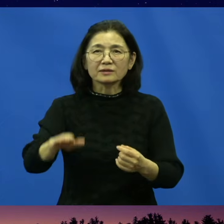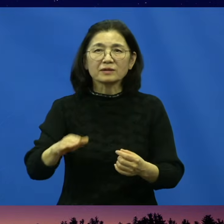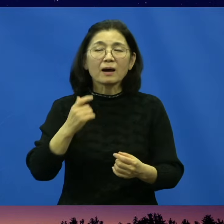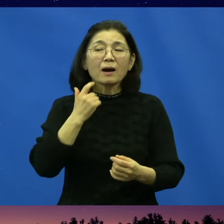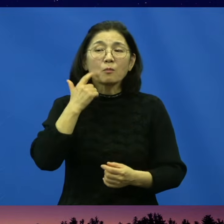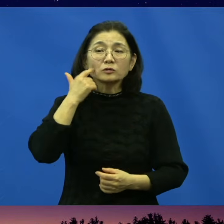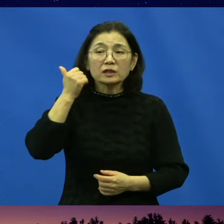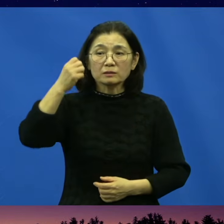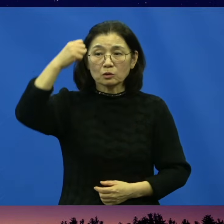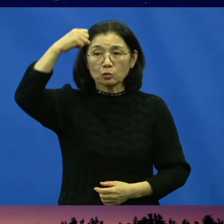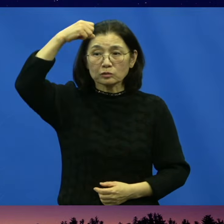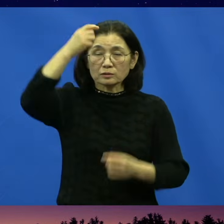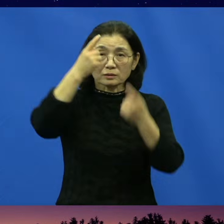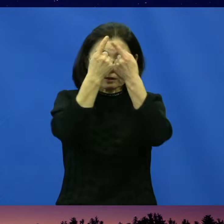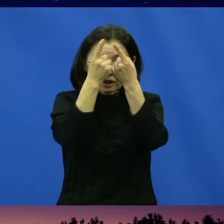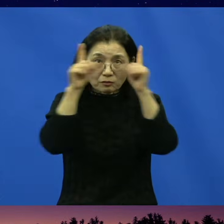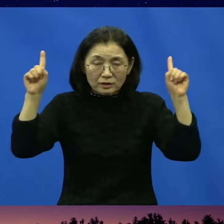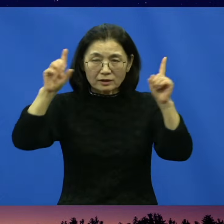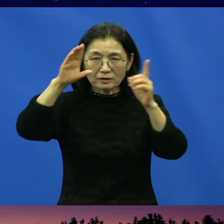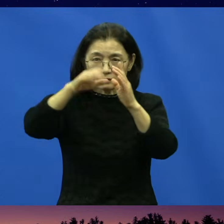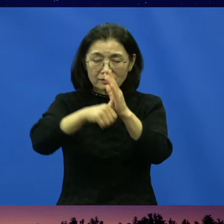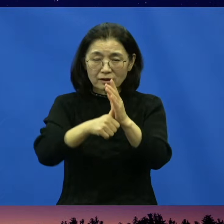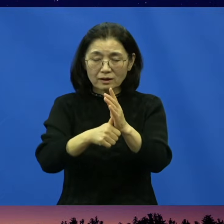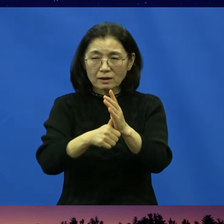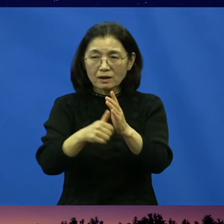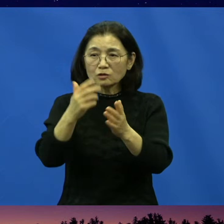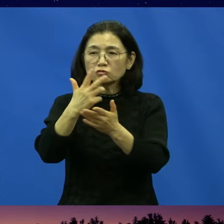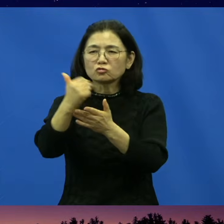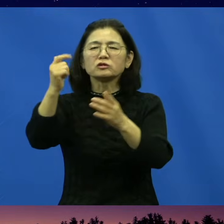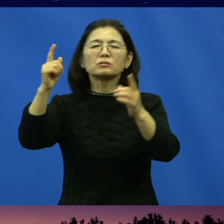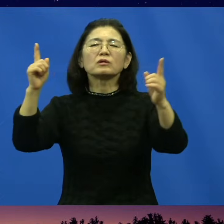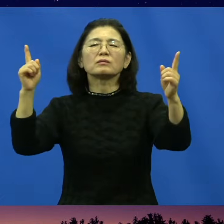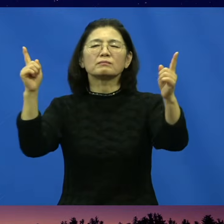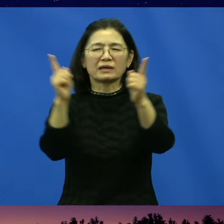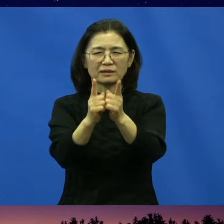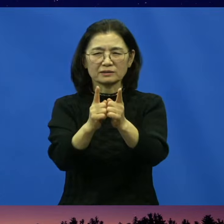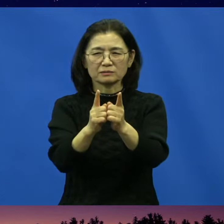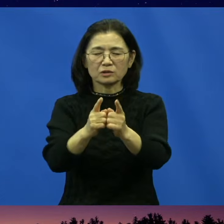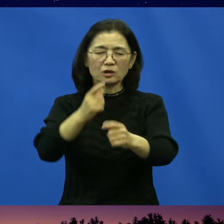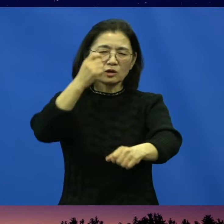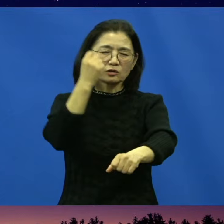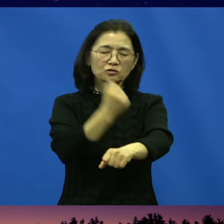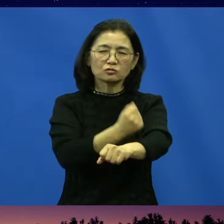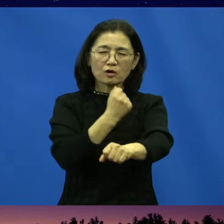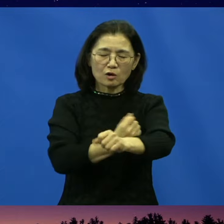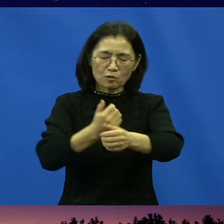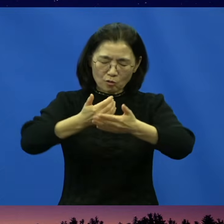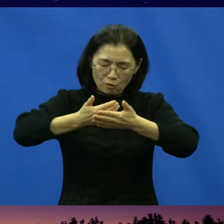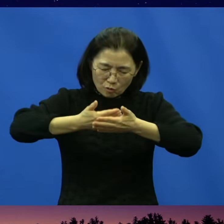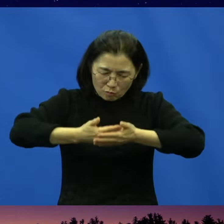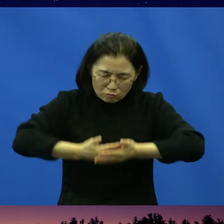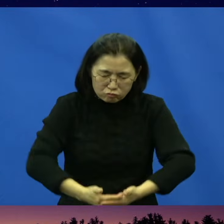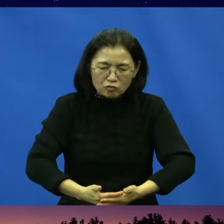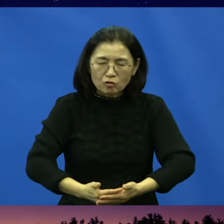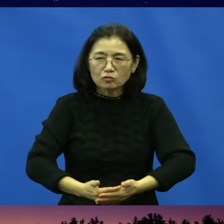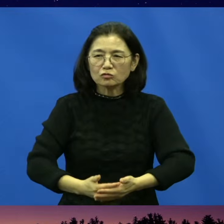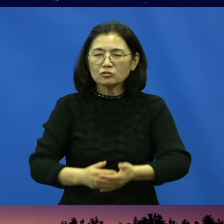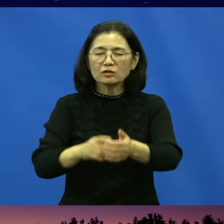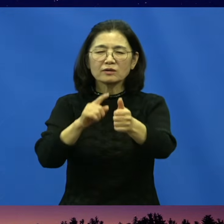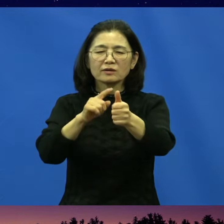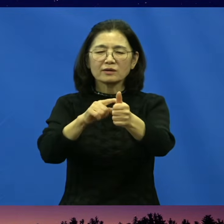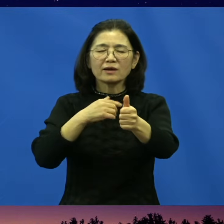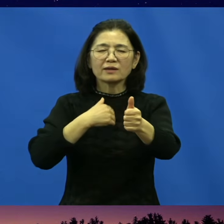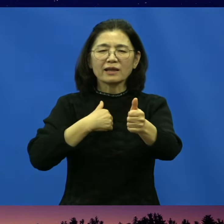수련회에서 하나님 만났습니다. 주님께서 나에게 수고하고 무거운 짐진 아들 용태야, 나에게로 와라,